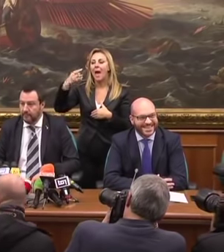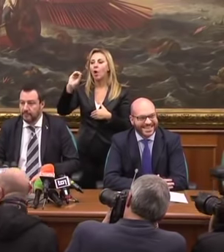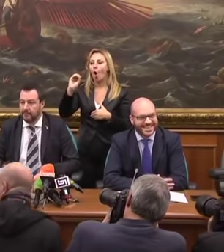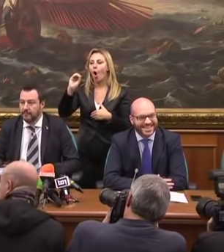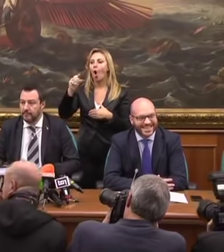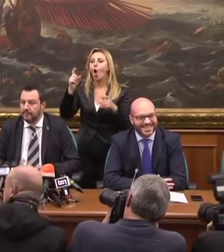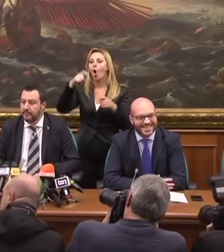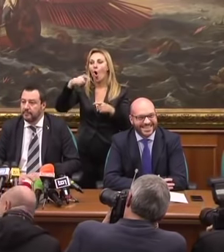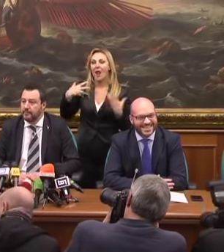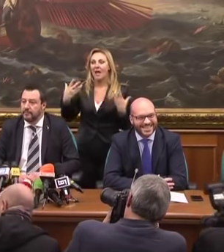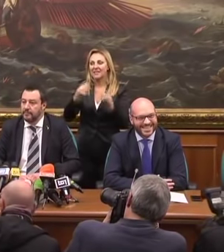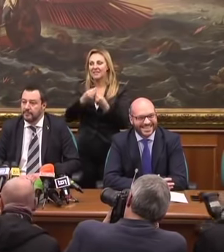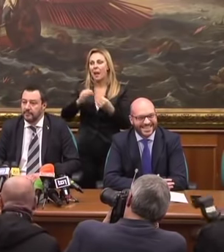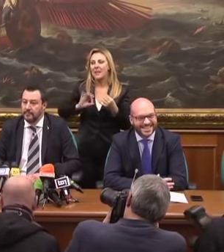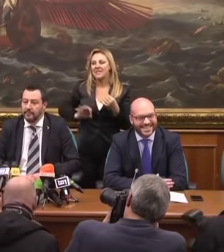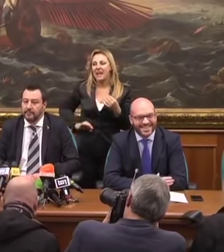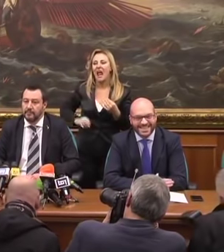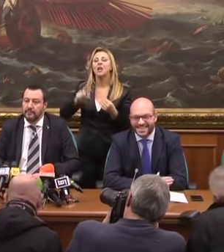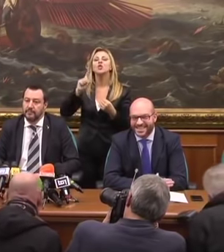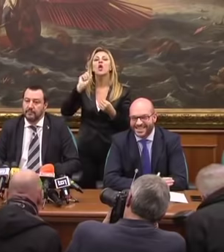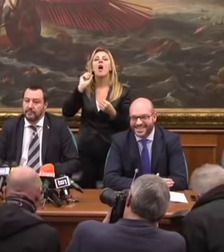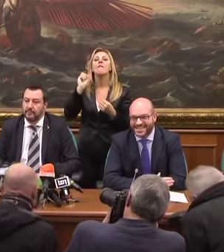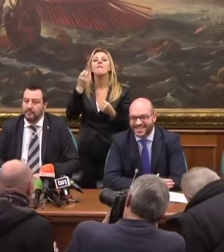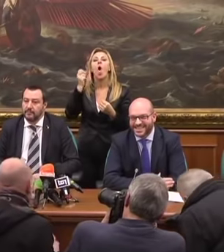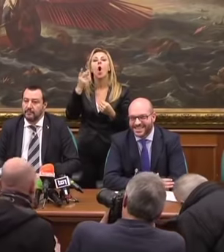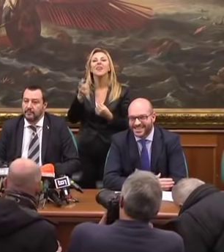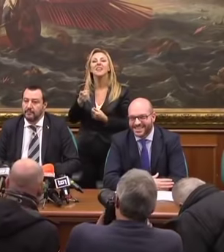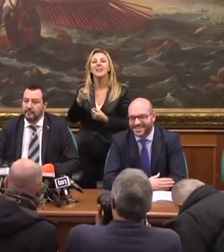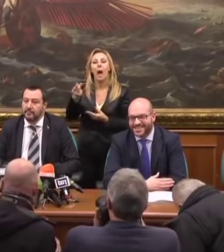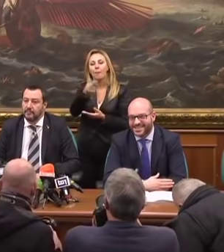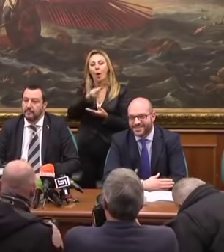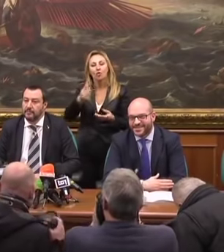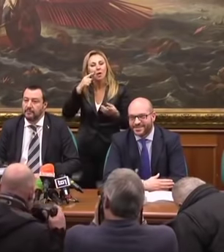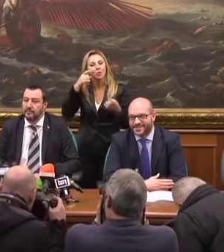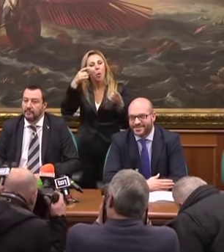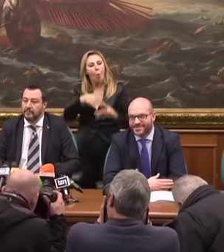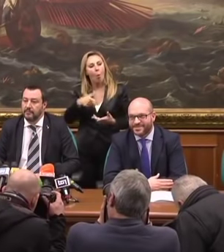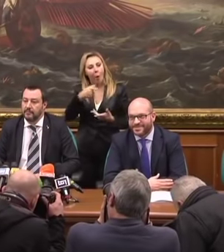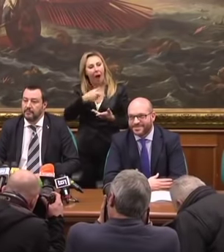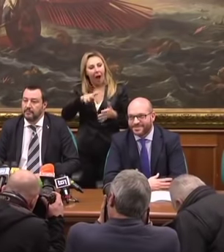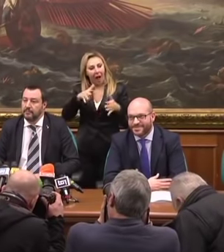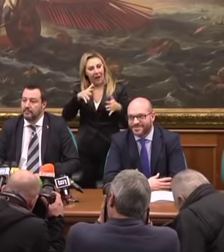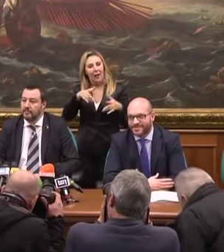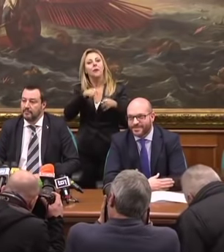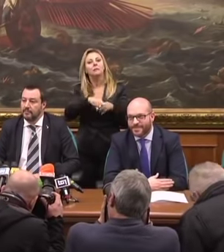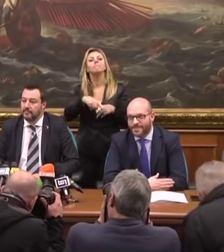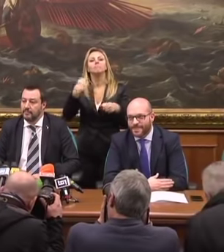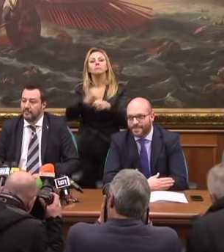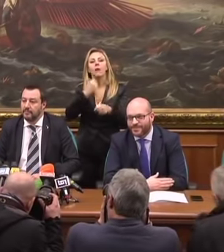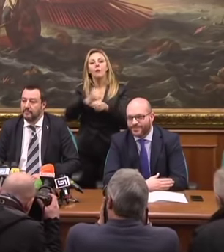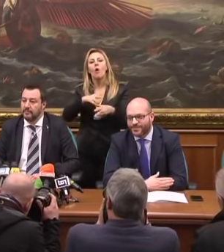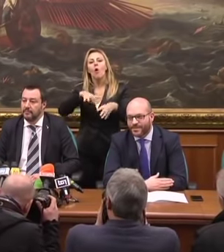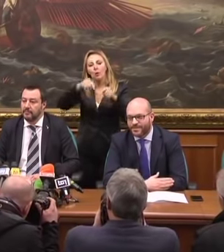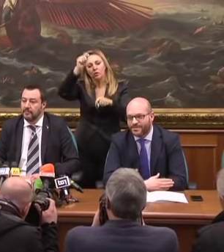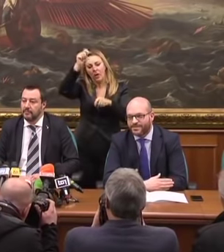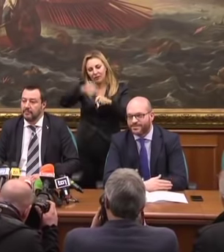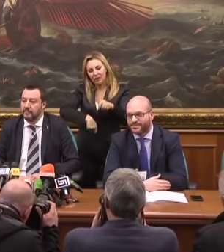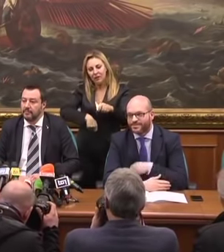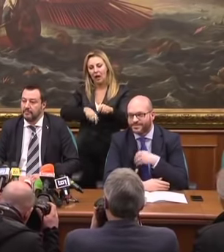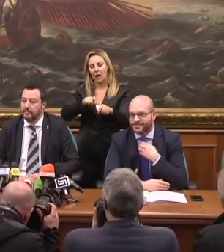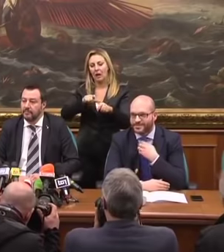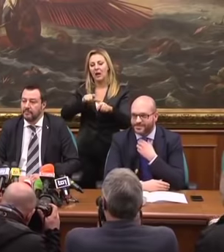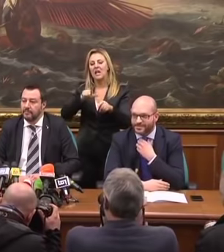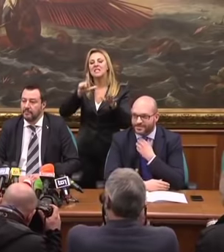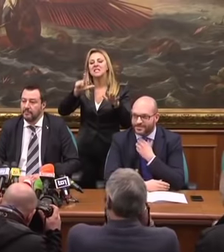che tramite la senatrice Floridia hanno presentato un analogo progetto al Senato, prenderà l'avvio nella